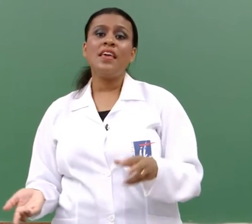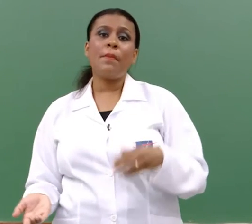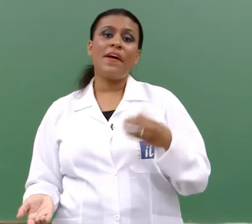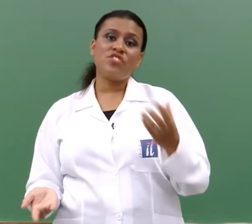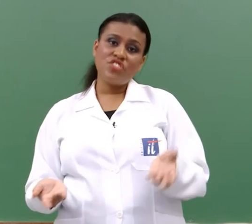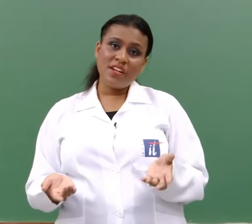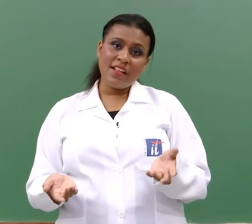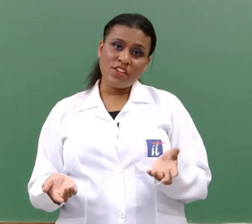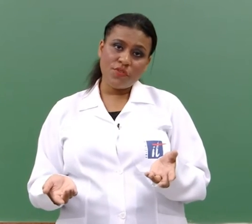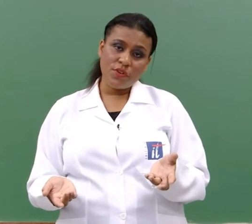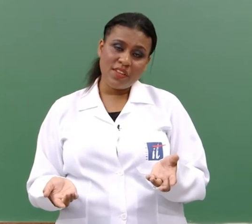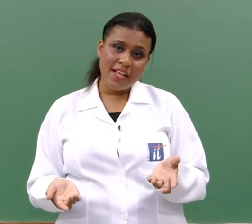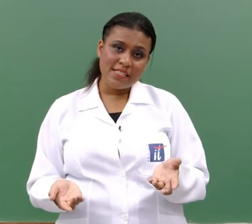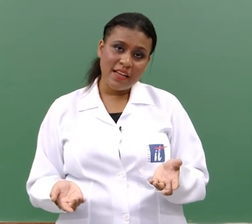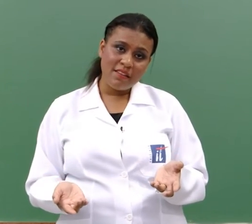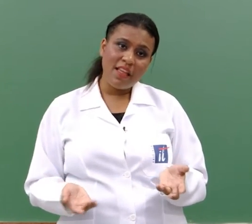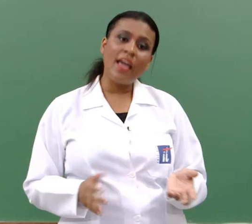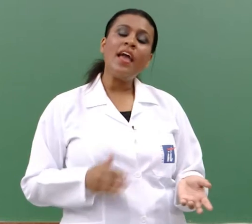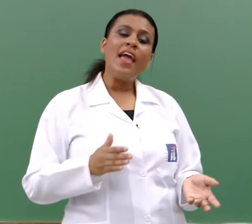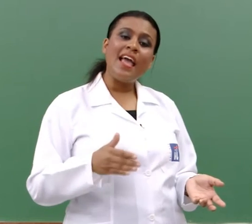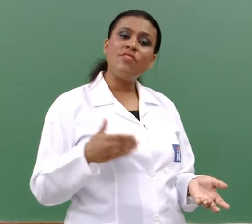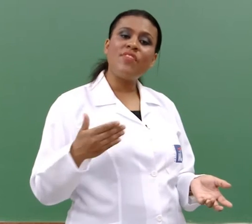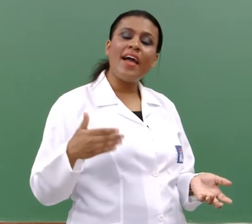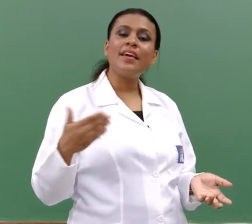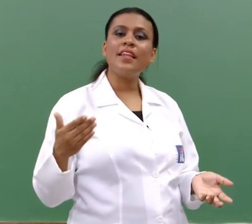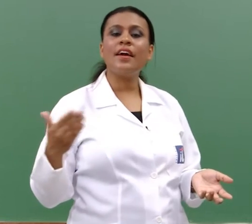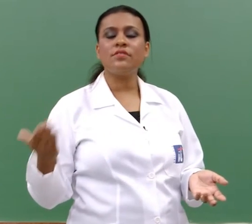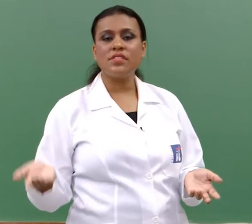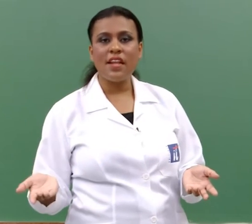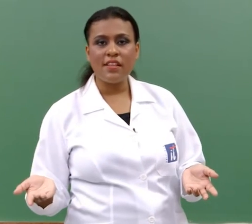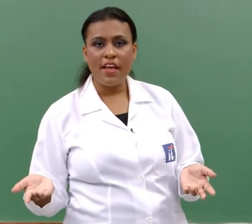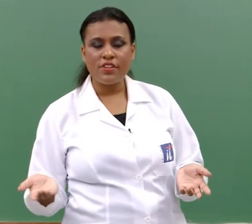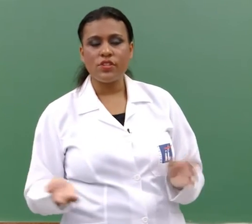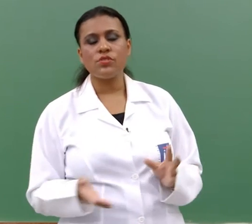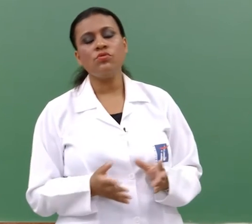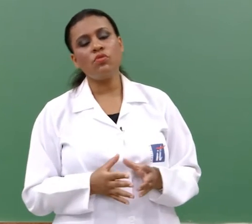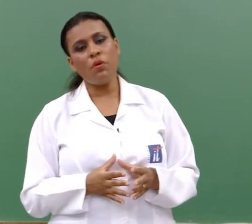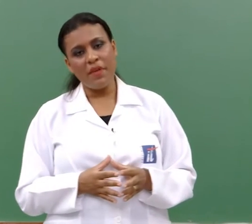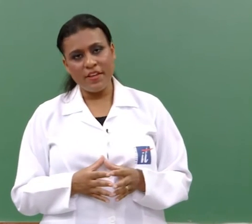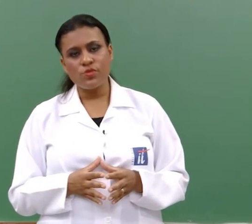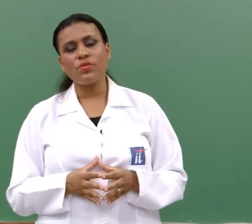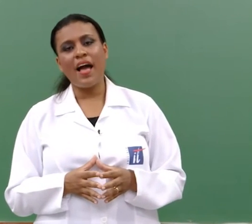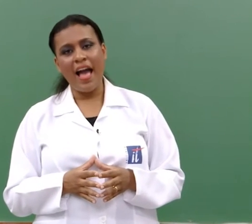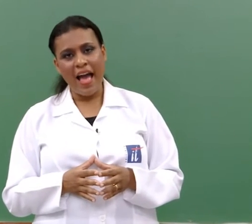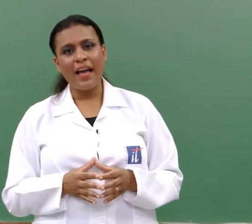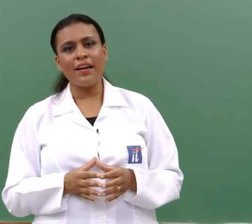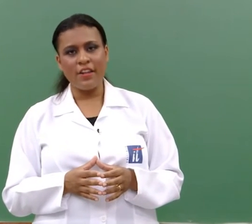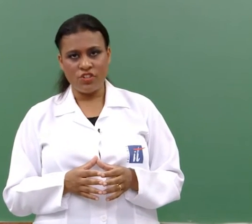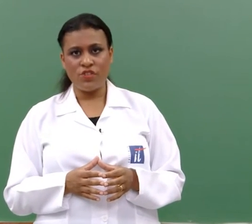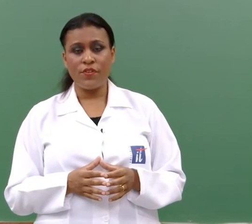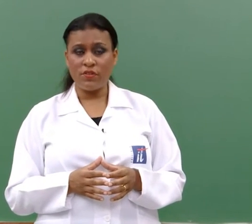a partir das dificuldades que ele tem, ele vai criando estratégias. No começo, há grande